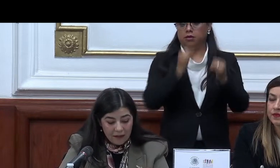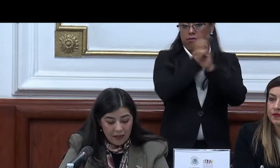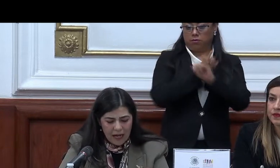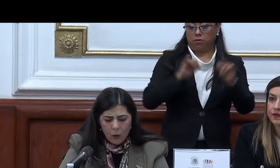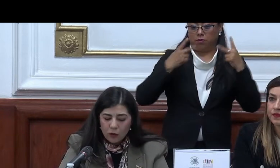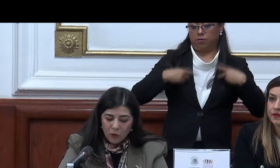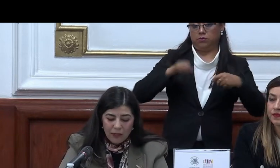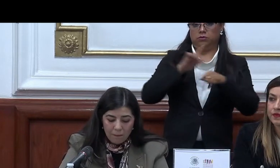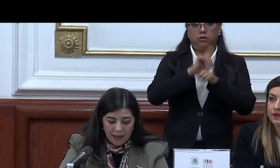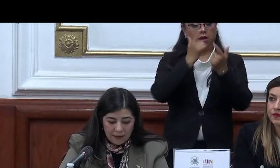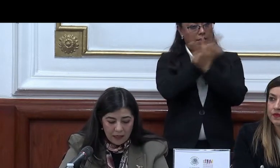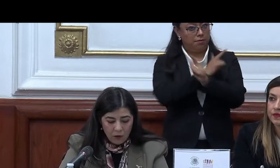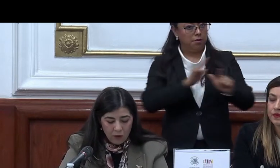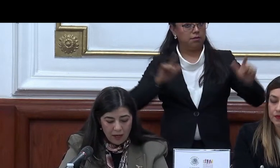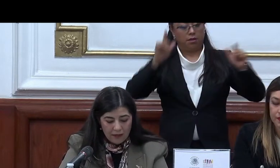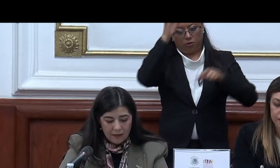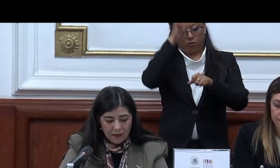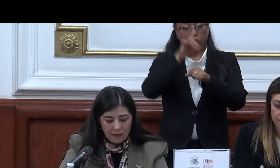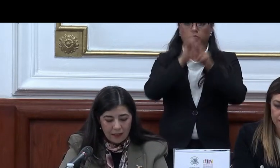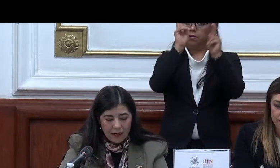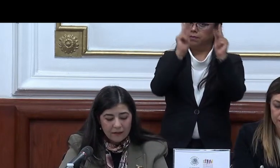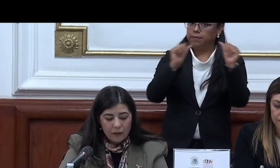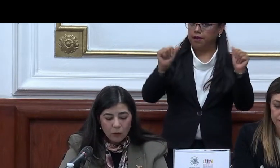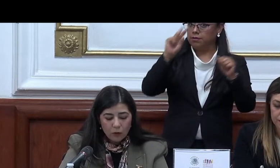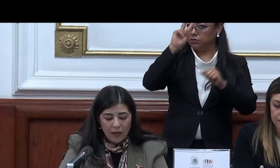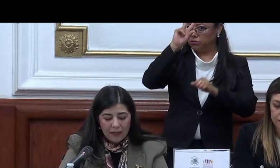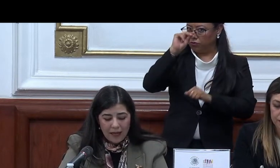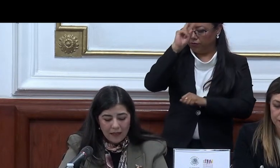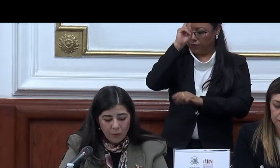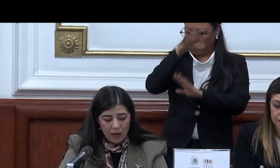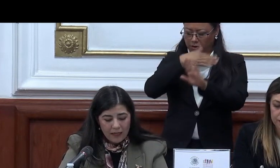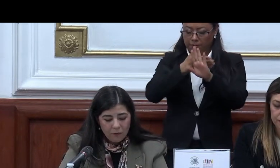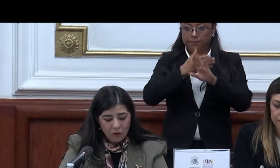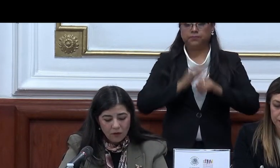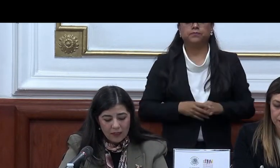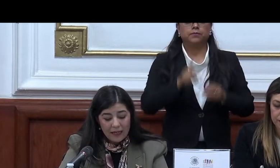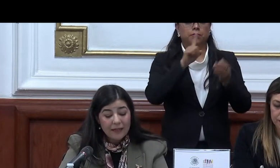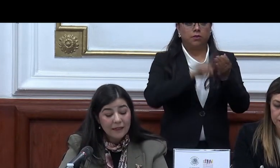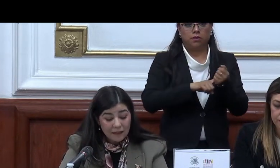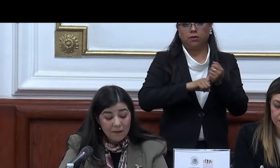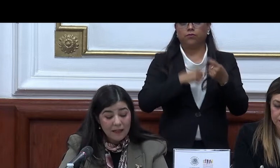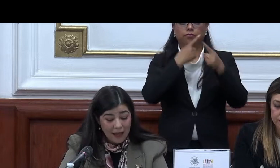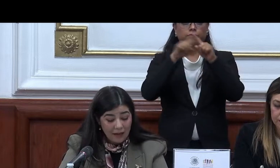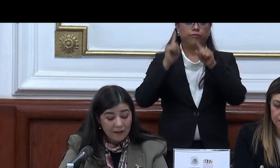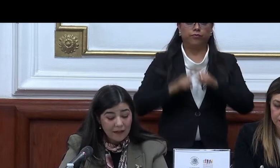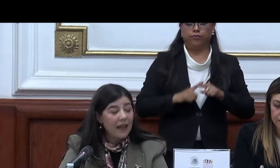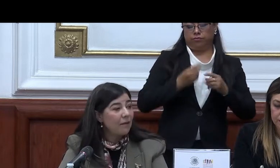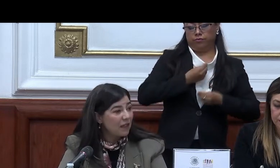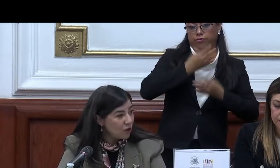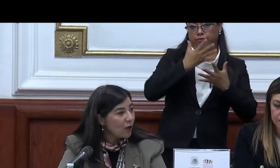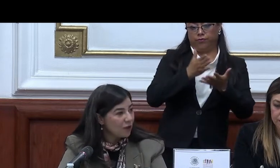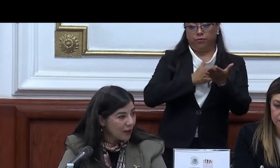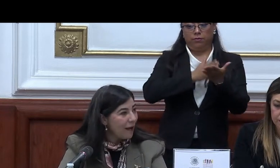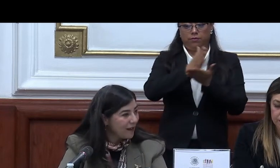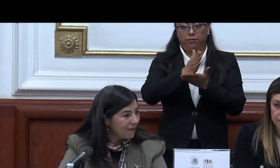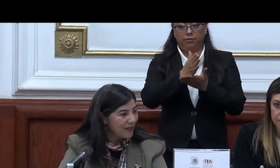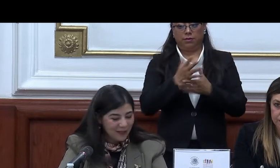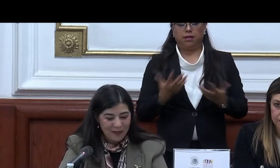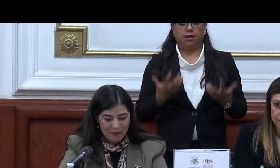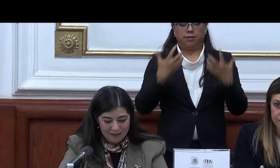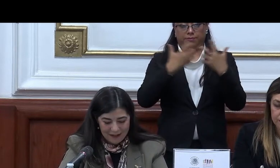libertad, la cultura de paz y la no violencia, la interculturalidad y el pluralismo, y la accesibilidad y la adaptación